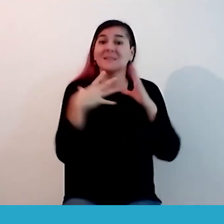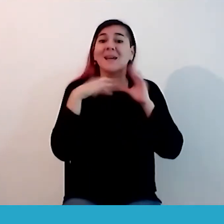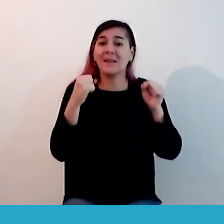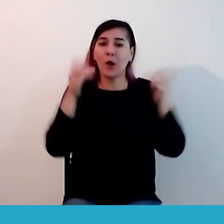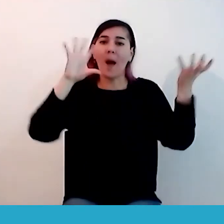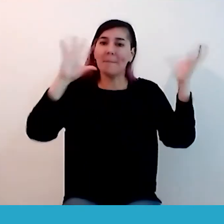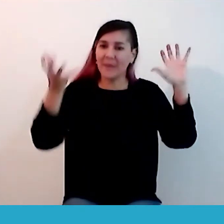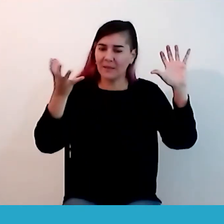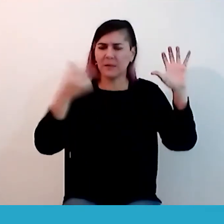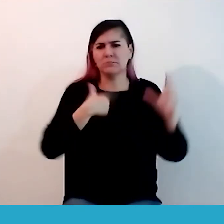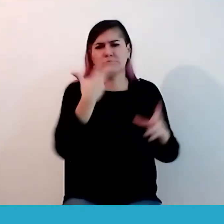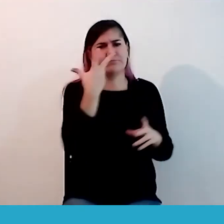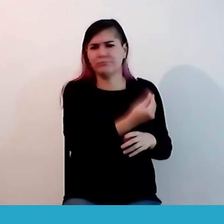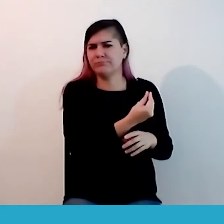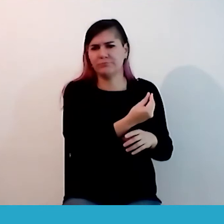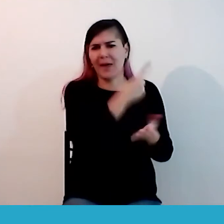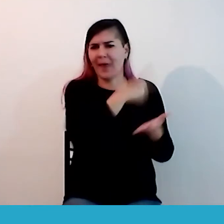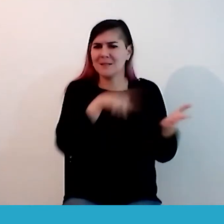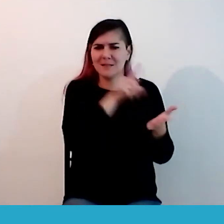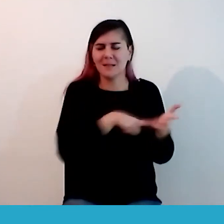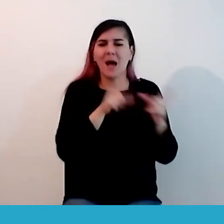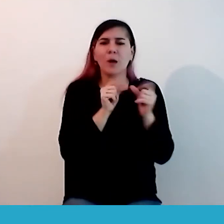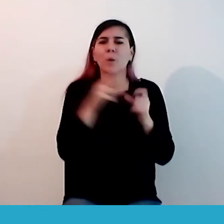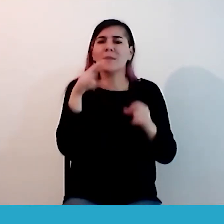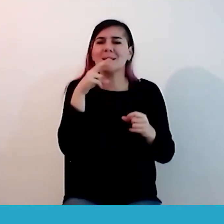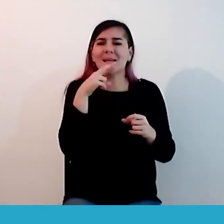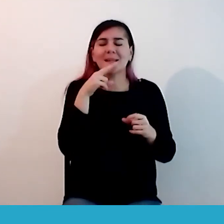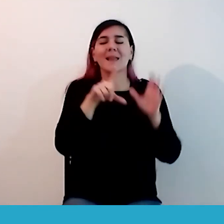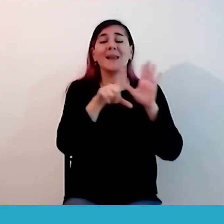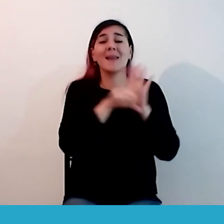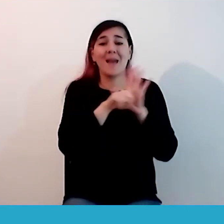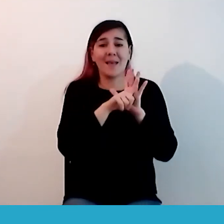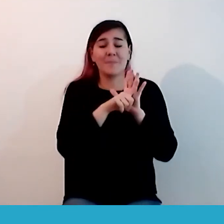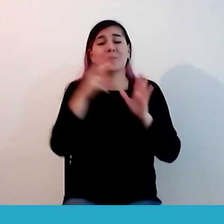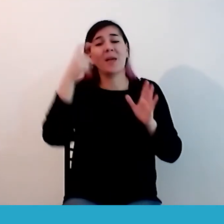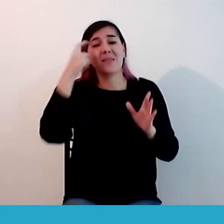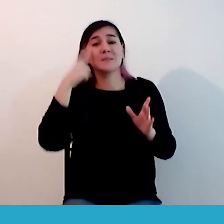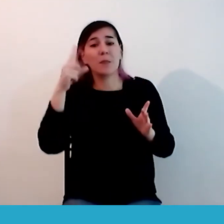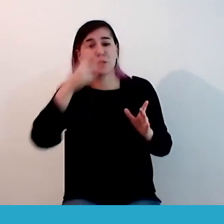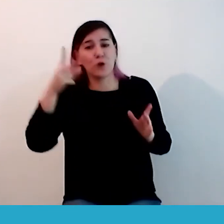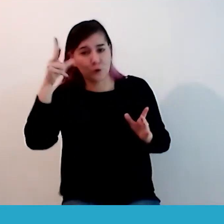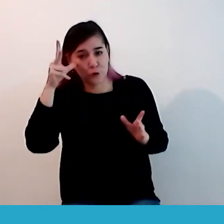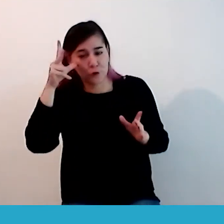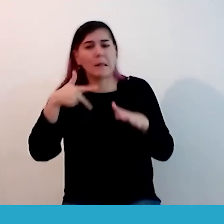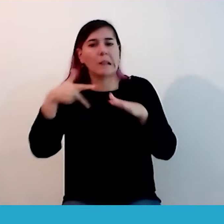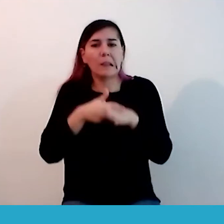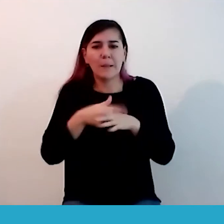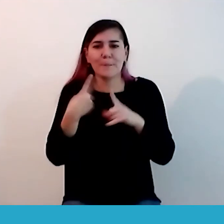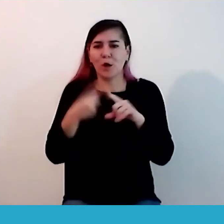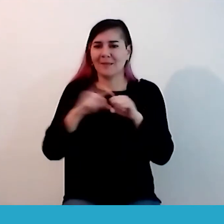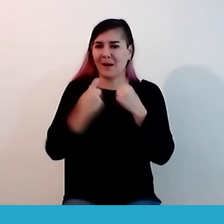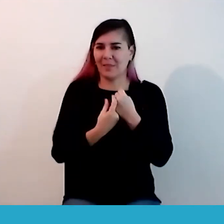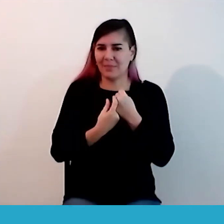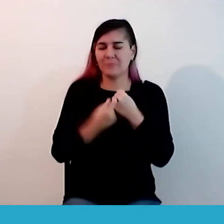estudio de impacto ambiental de conformidad con el artículo 17 de la Ley 10.208. Se interrumpe su alocución por efectos del servicio de